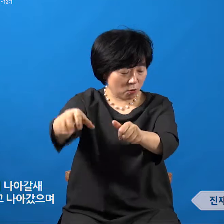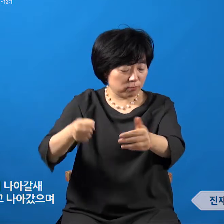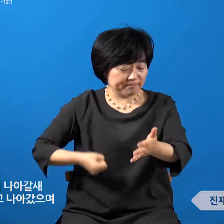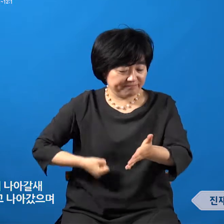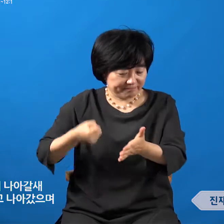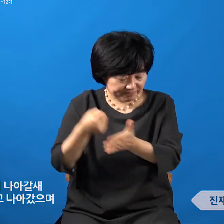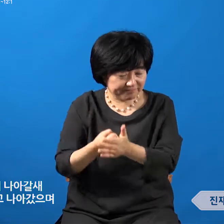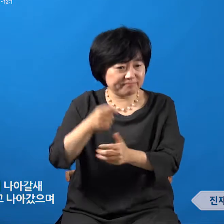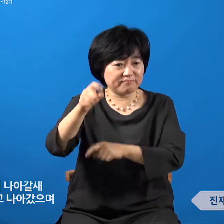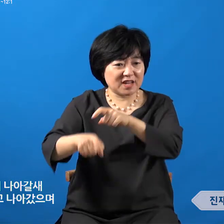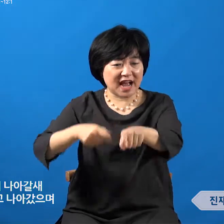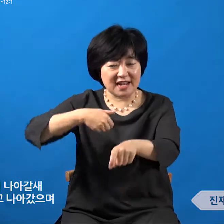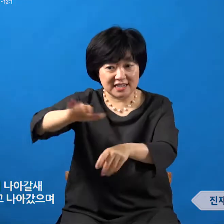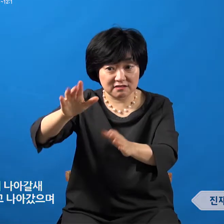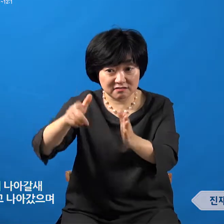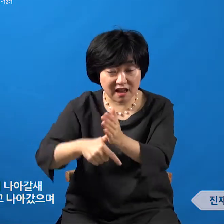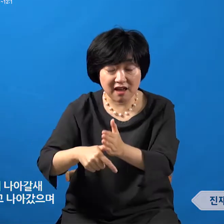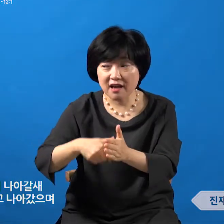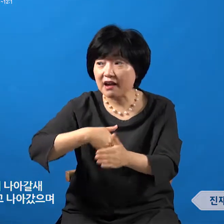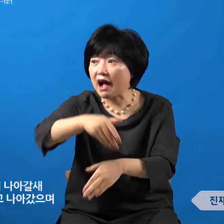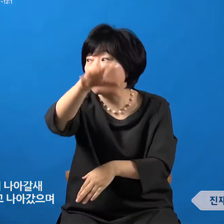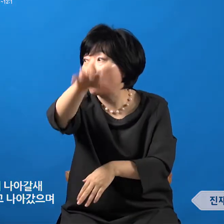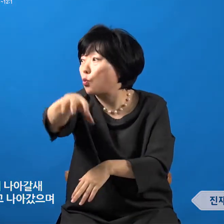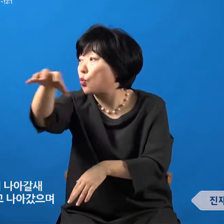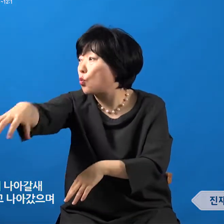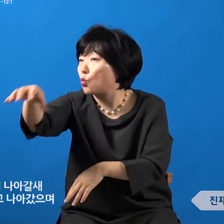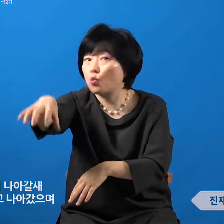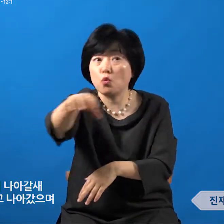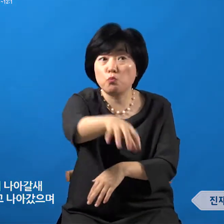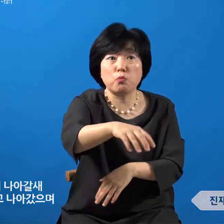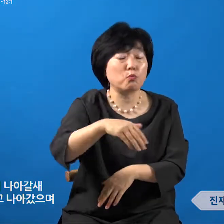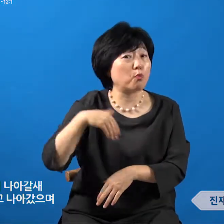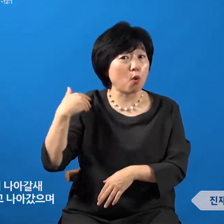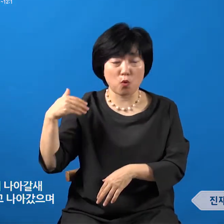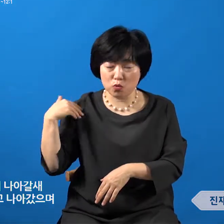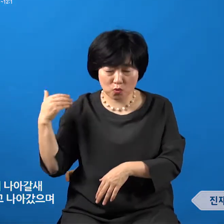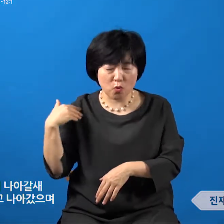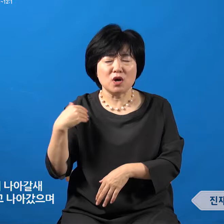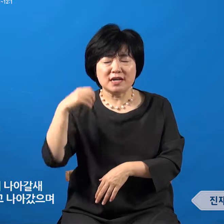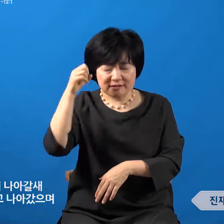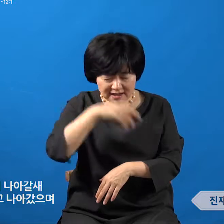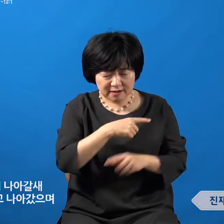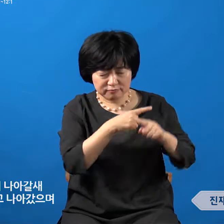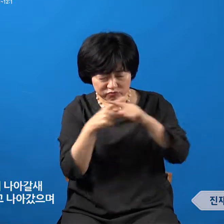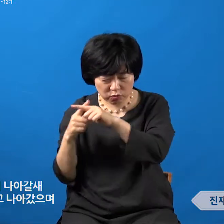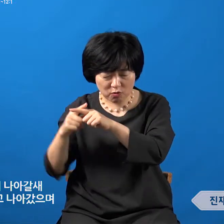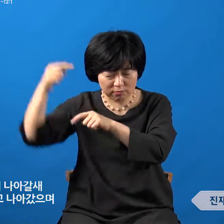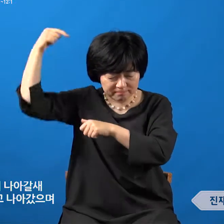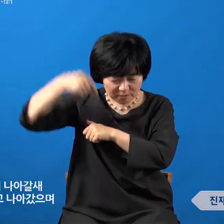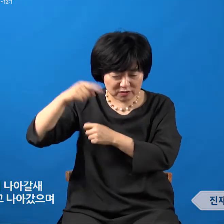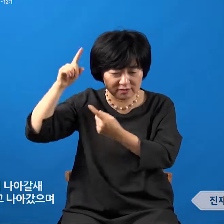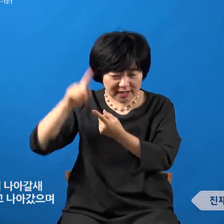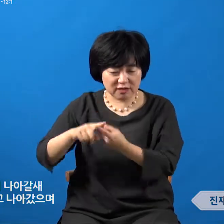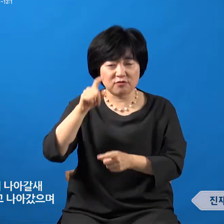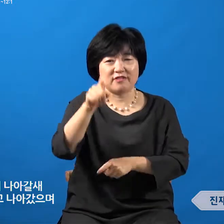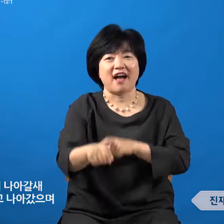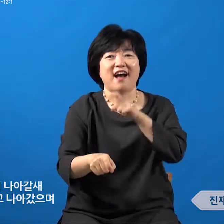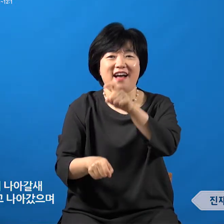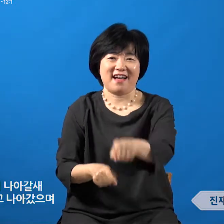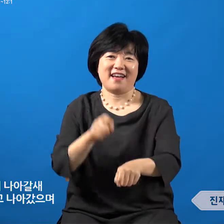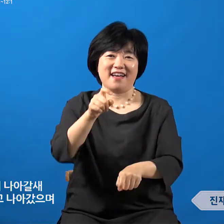나아갈새 갈 바를 알지 못하고 나아갔으며, 갈 바를 알지 못했습니다.